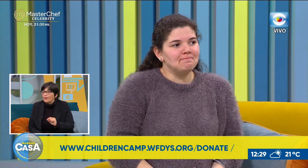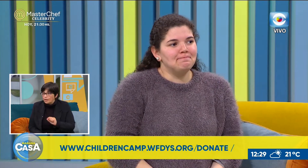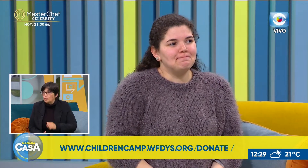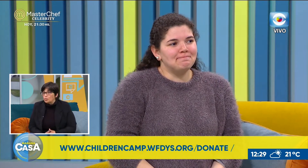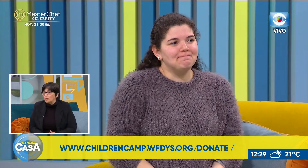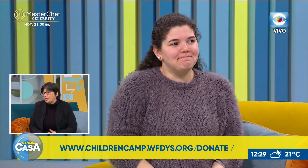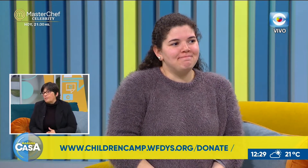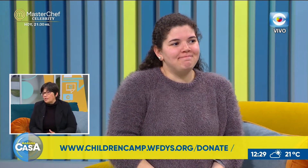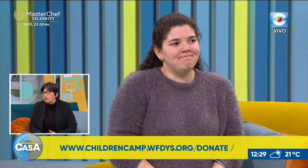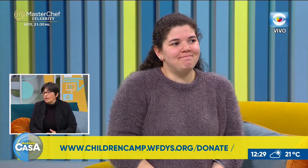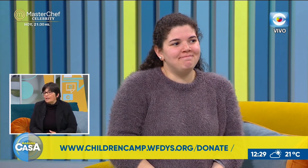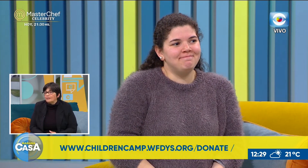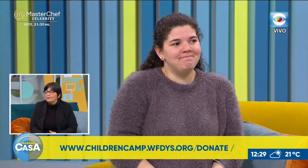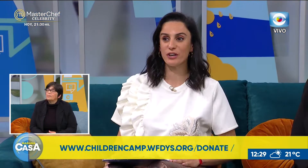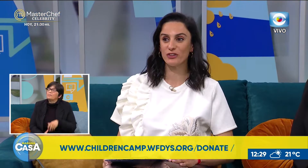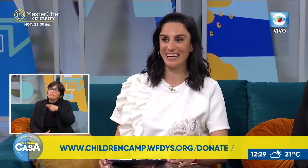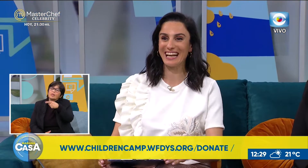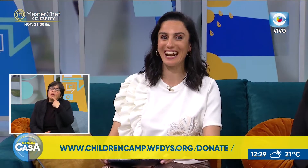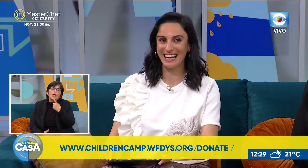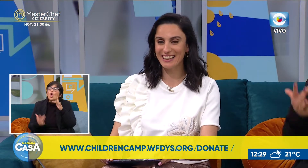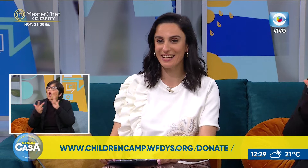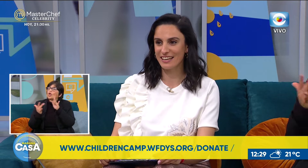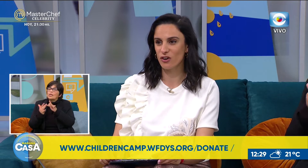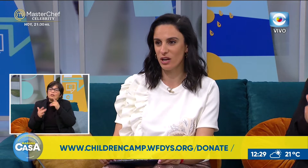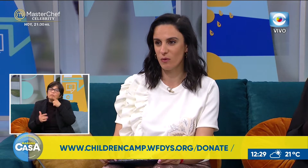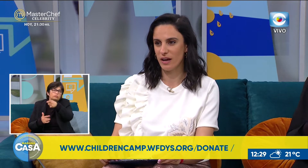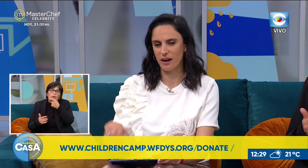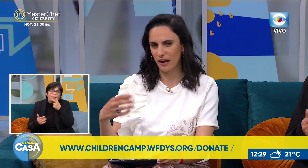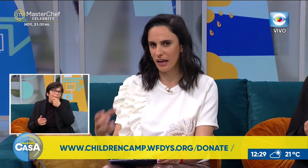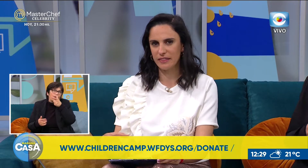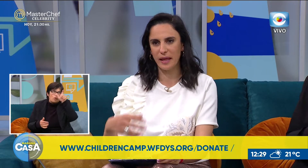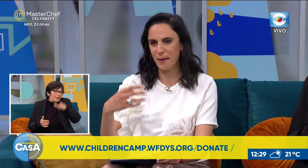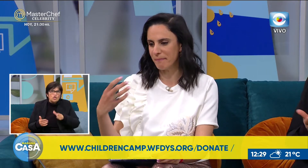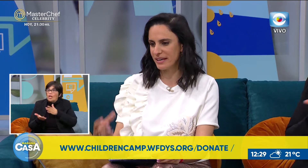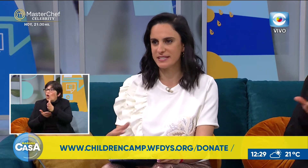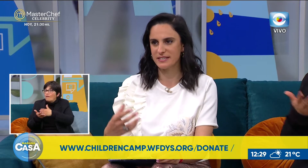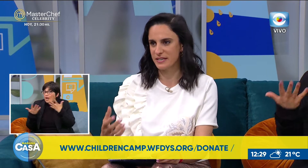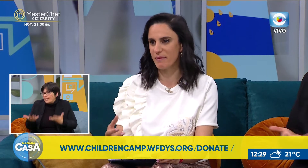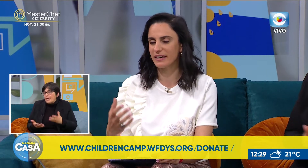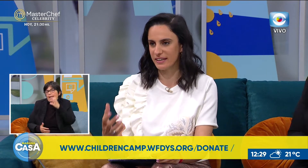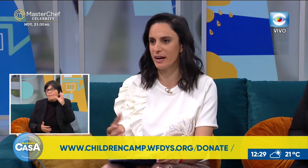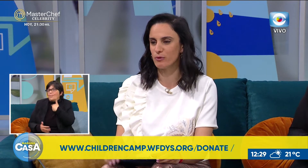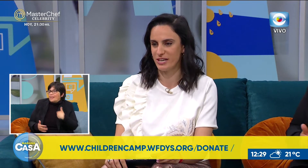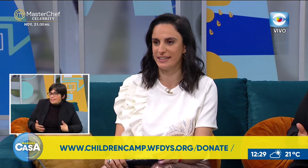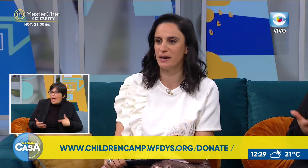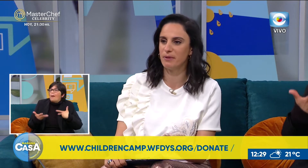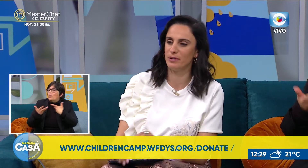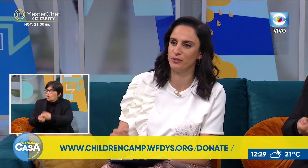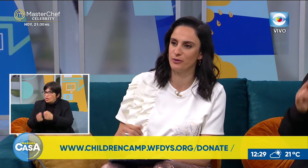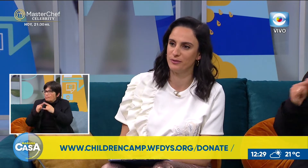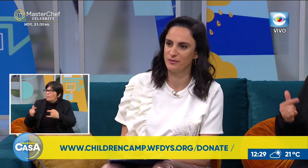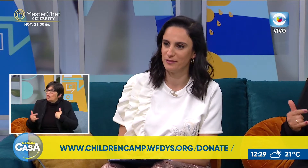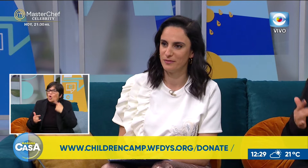pagar su participación. ¿Cómo se puede contactar la gente que quiera colaborar? La gente, empresas y demás que quieran apoyar a este